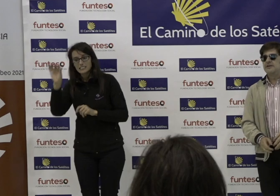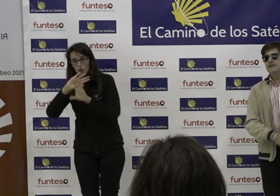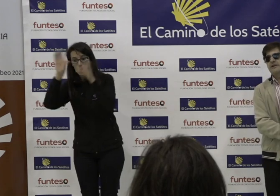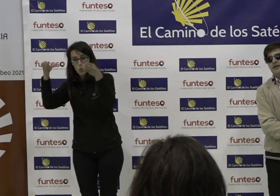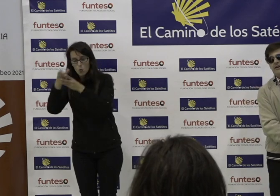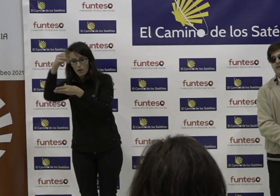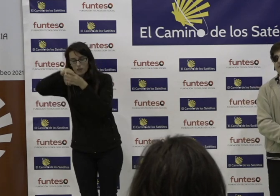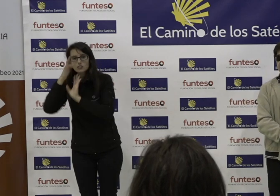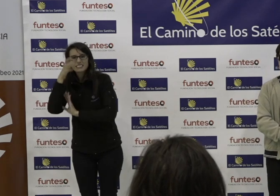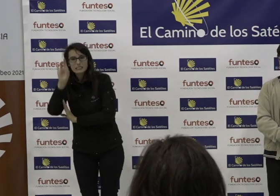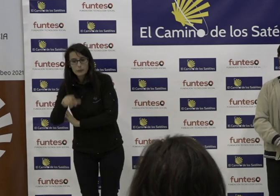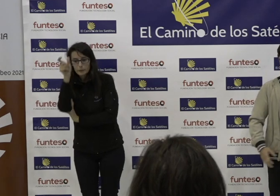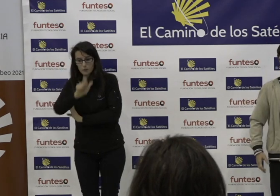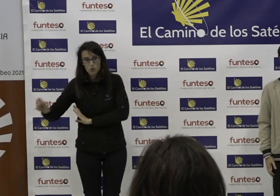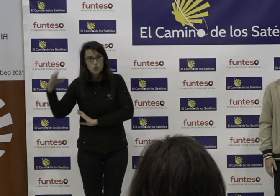joven,